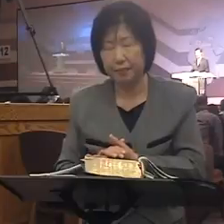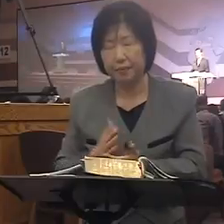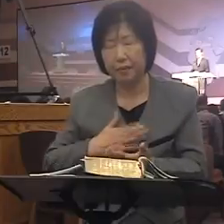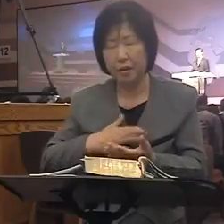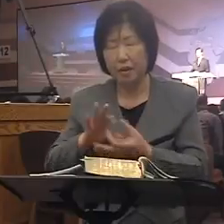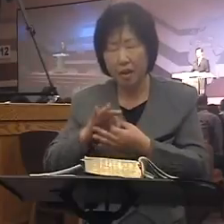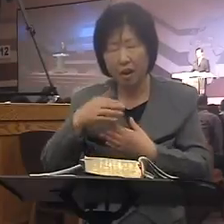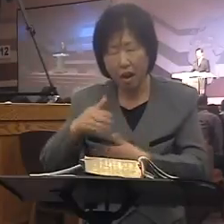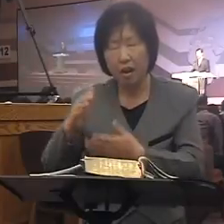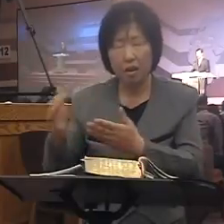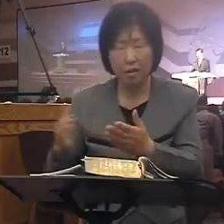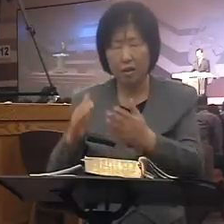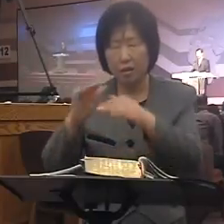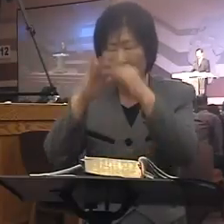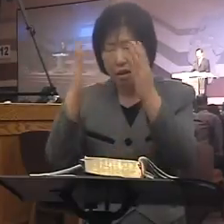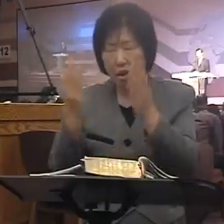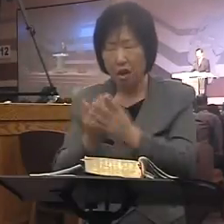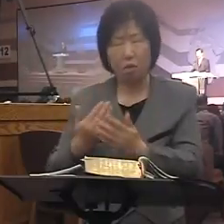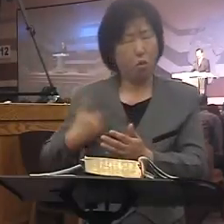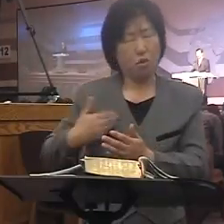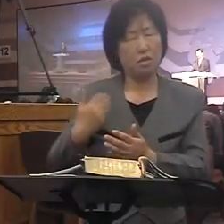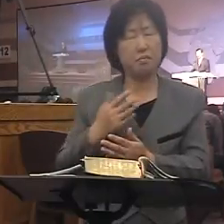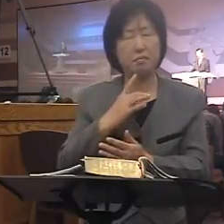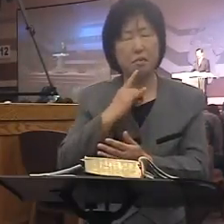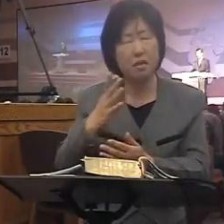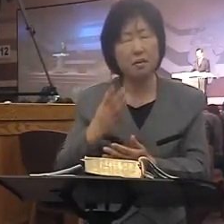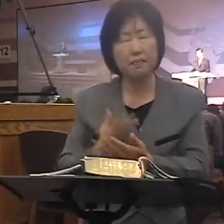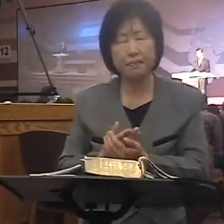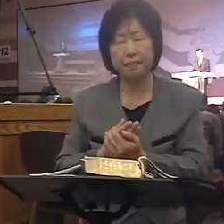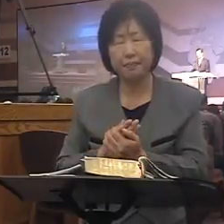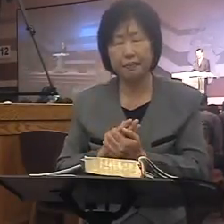나의 갈 길을 다 모르지만